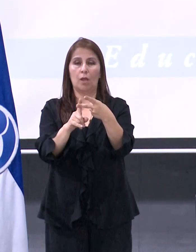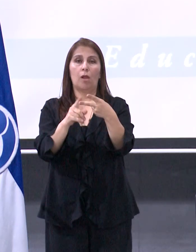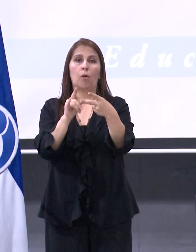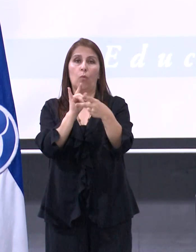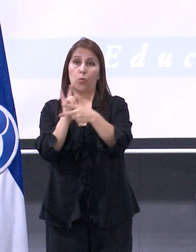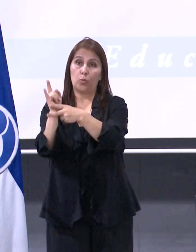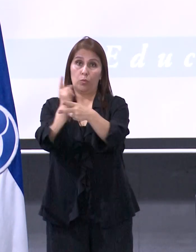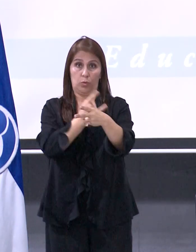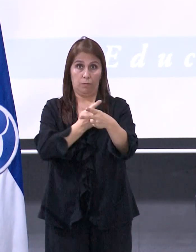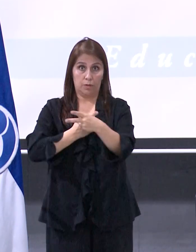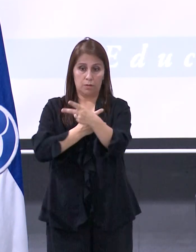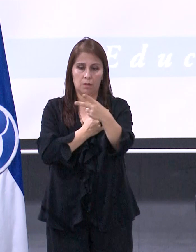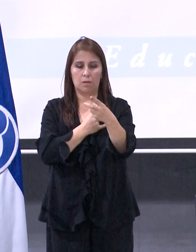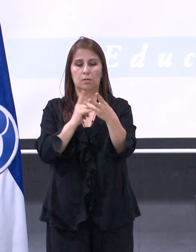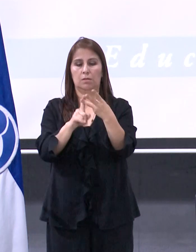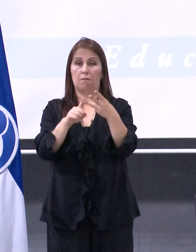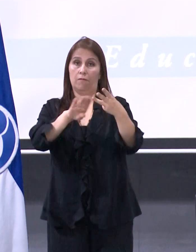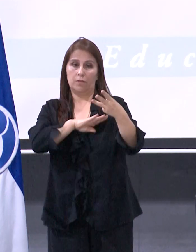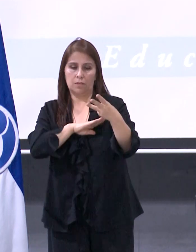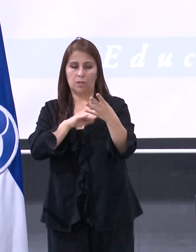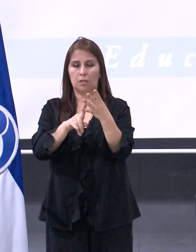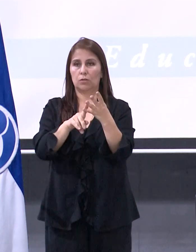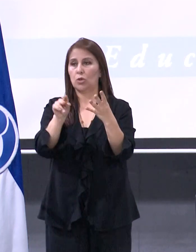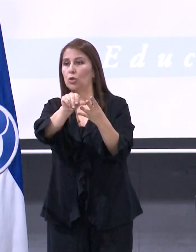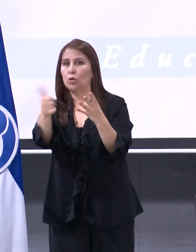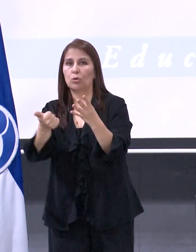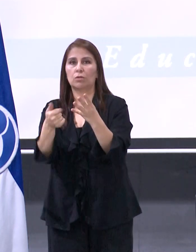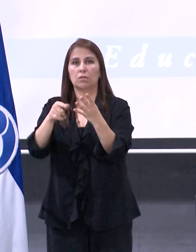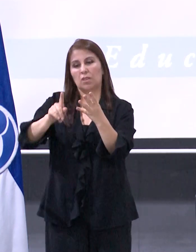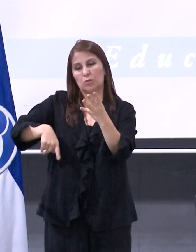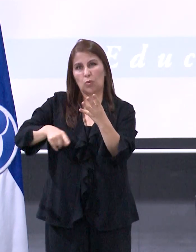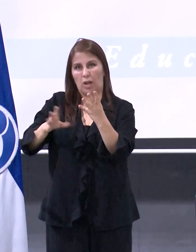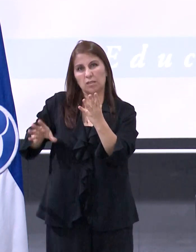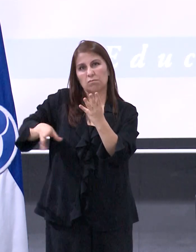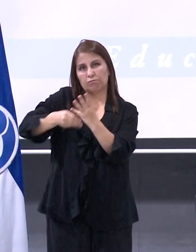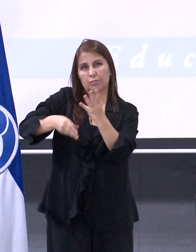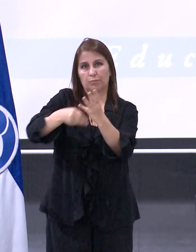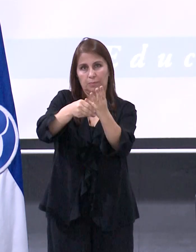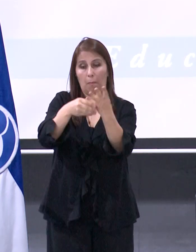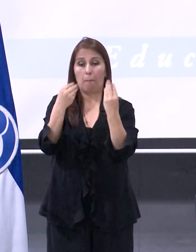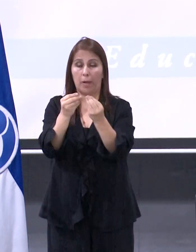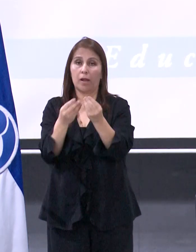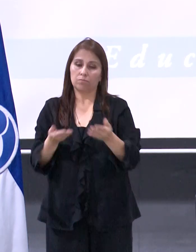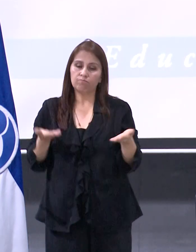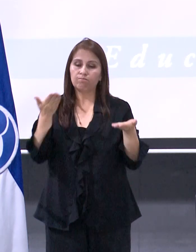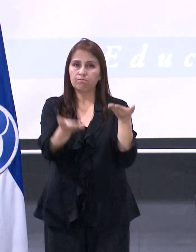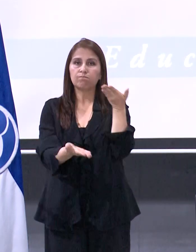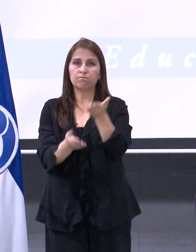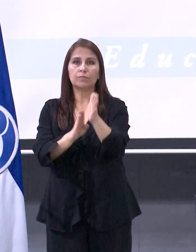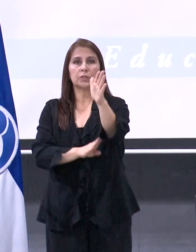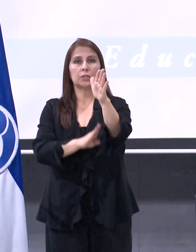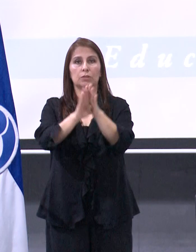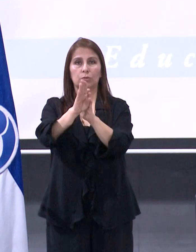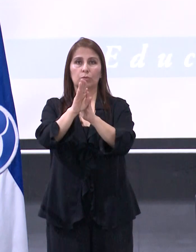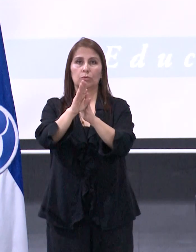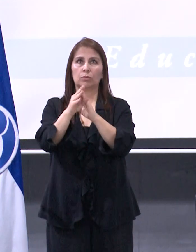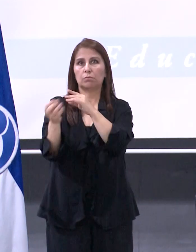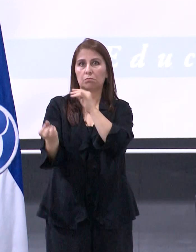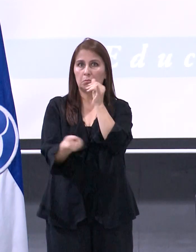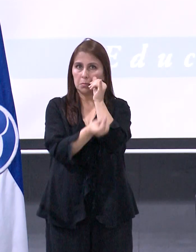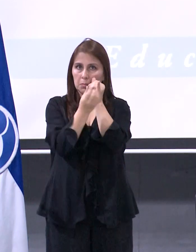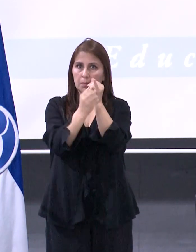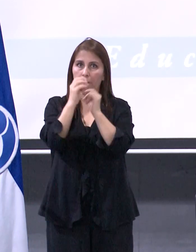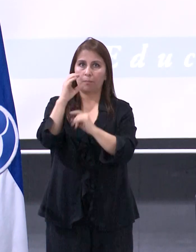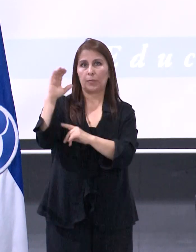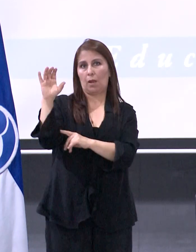instituto de bachillerato y las escuelas anexas con miras a contribuir con el desarrollo de la educación en el país y de proyectar la transformación de los establecimientos